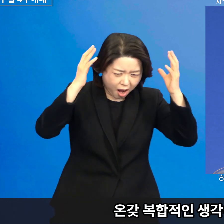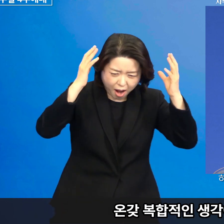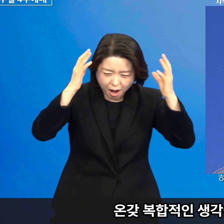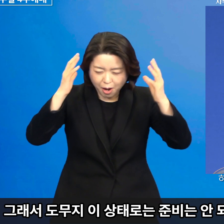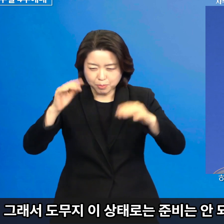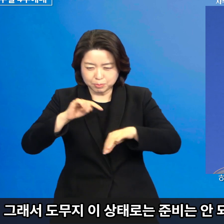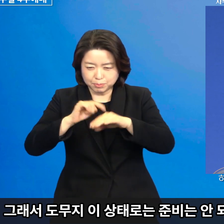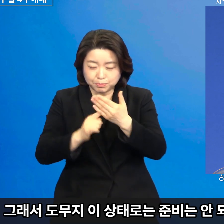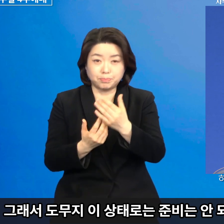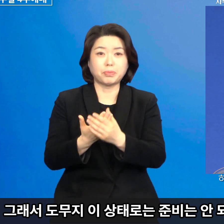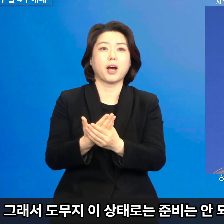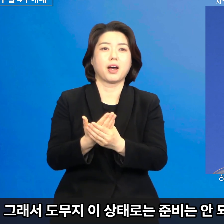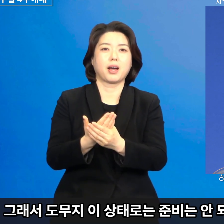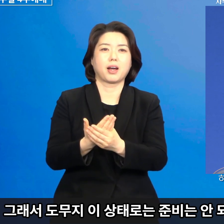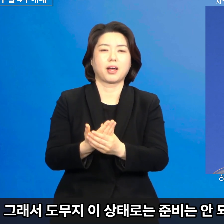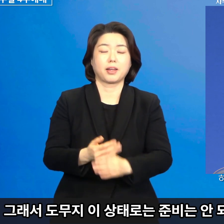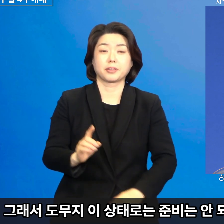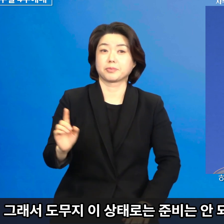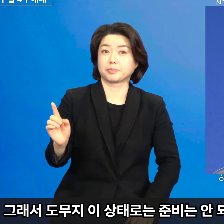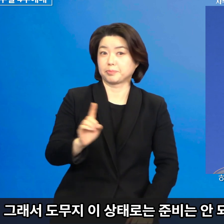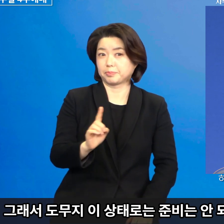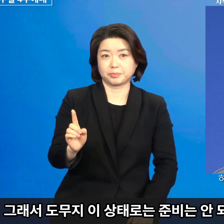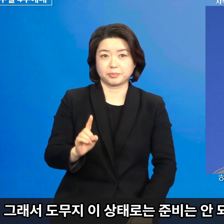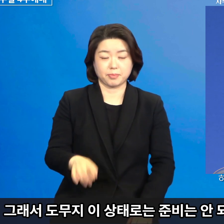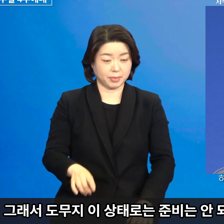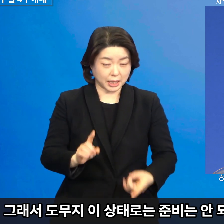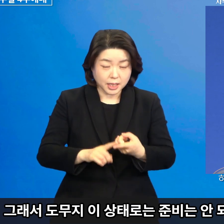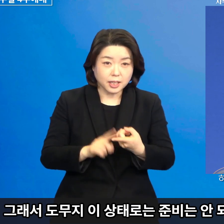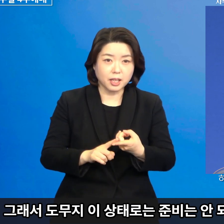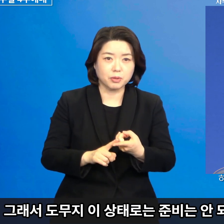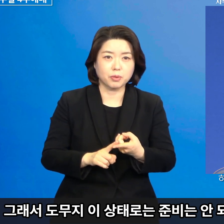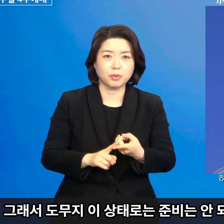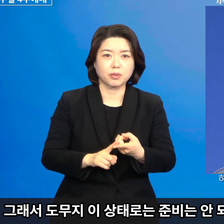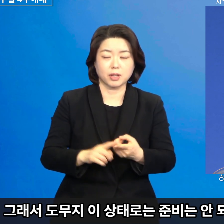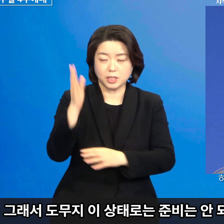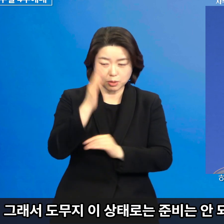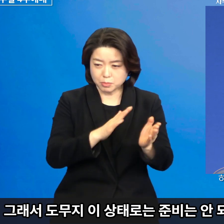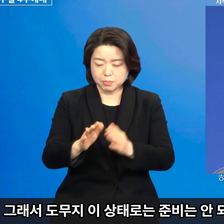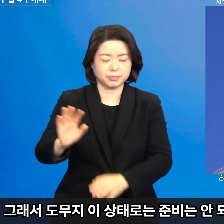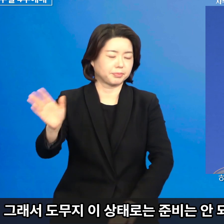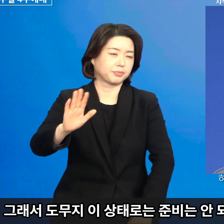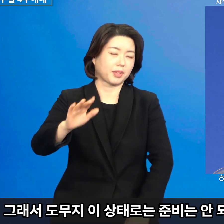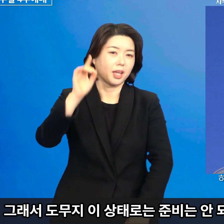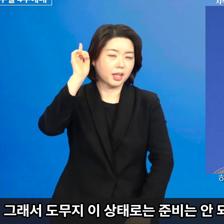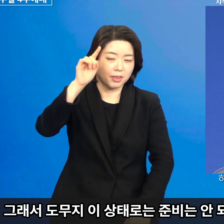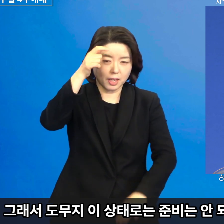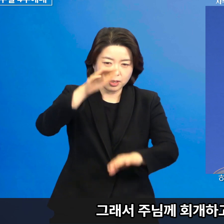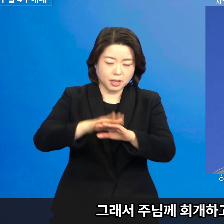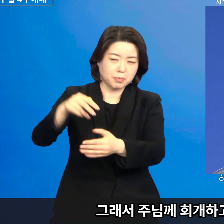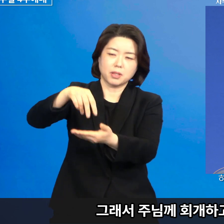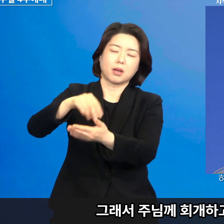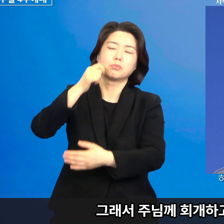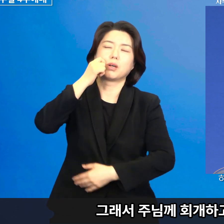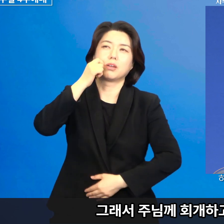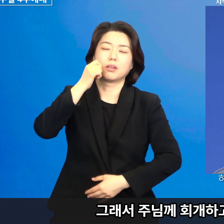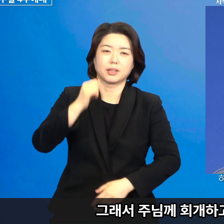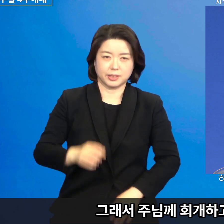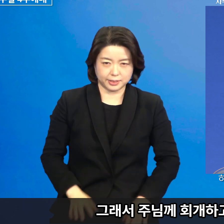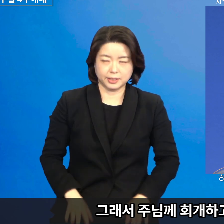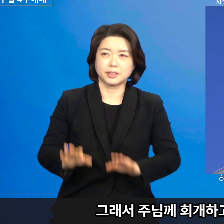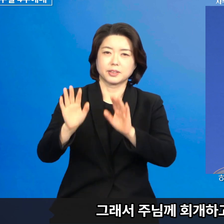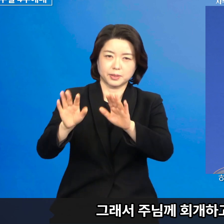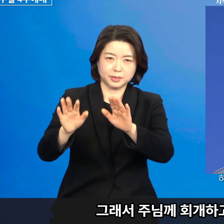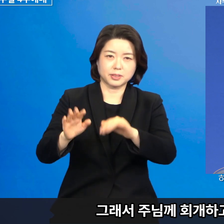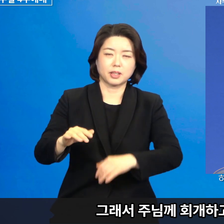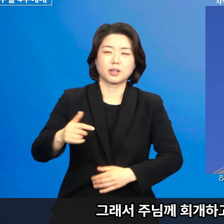거예요. 그래서 도무지 이제 이 상태로는 뭐 준비는 안 되고 내일 예배 쓸 수도 없을 것 같아. 그래서